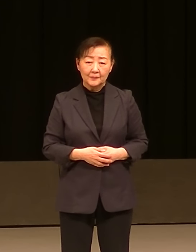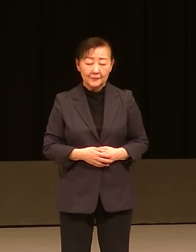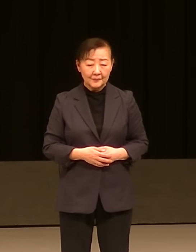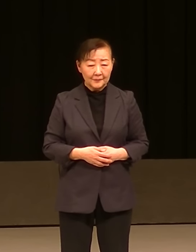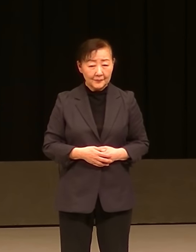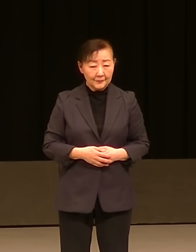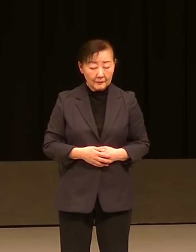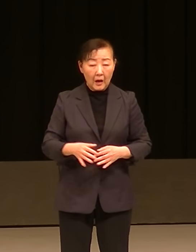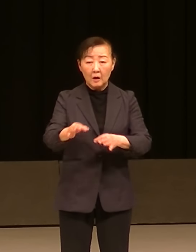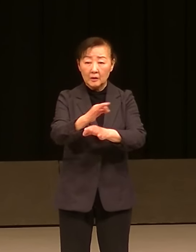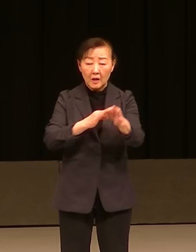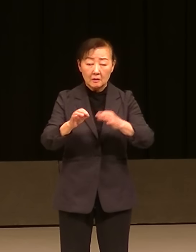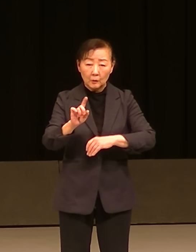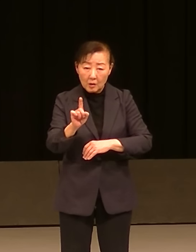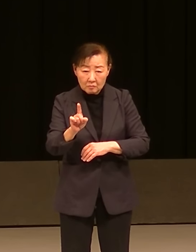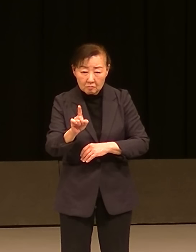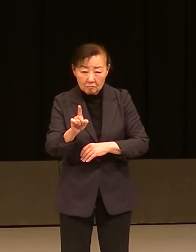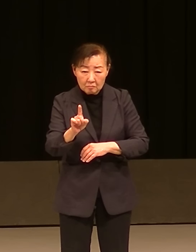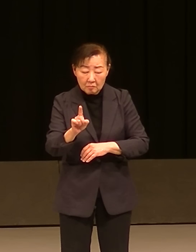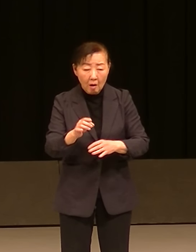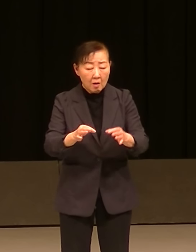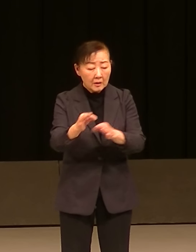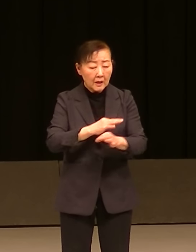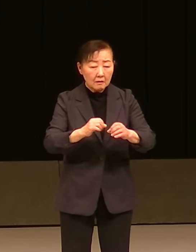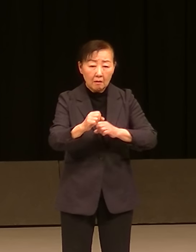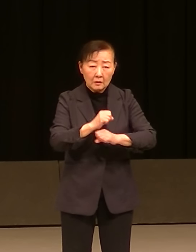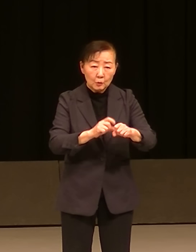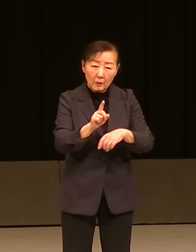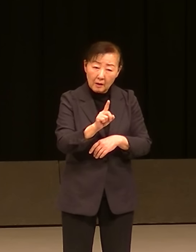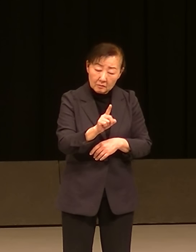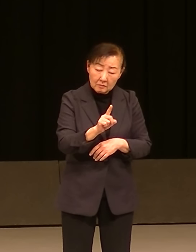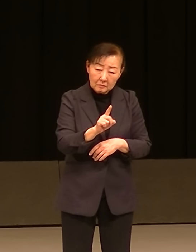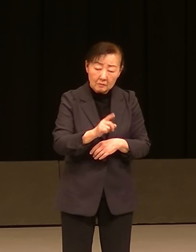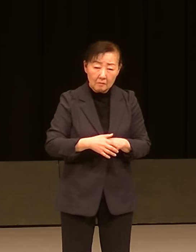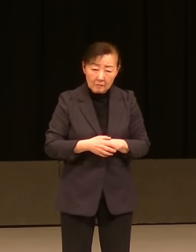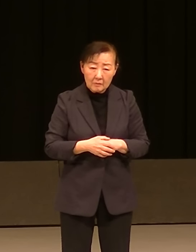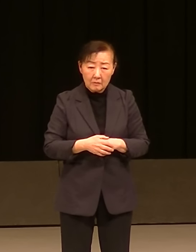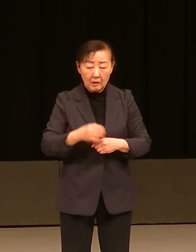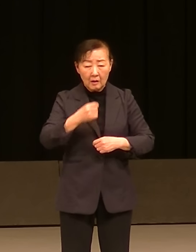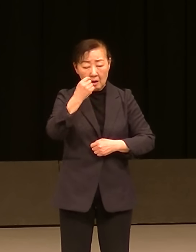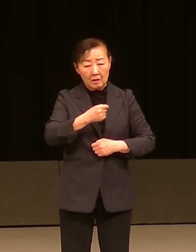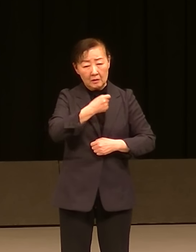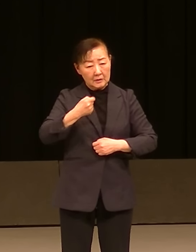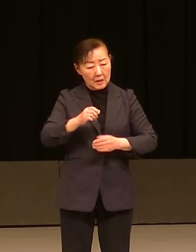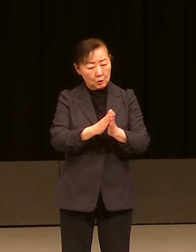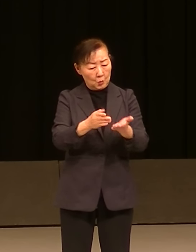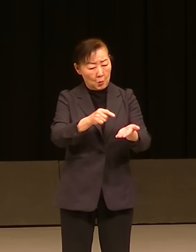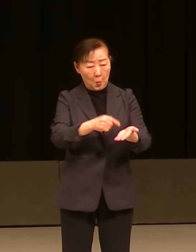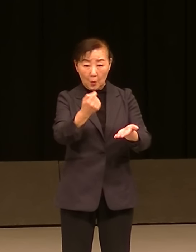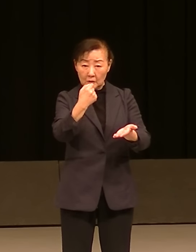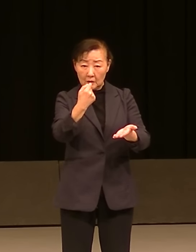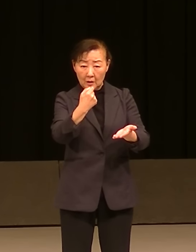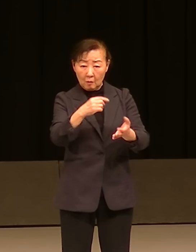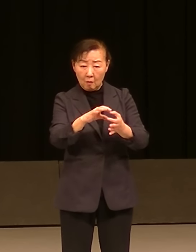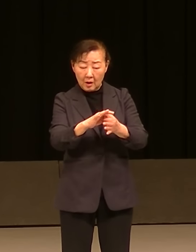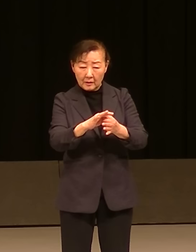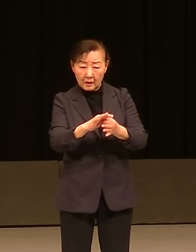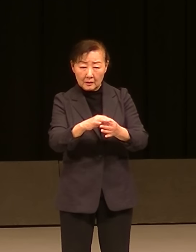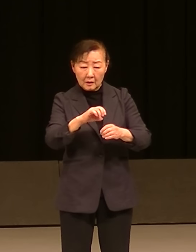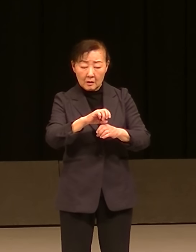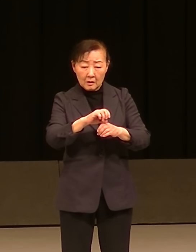のそうですね、経済とは何か、経済活動とはいかなるものか、と選手の指令の関係に、全く矛盾は